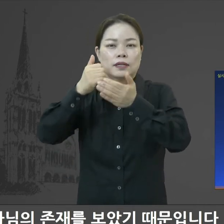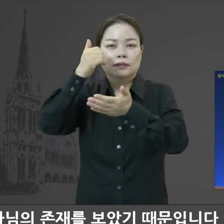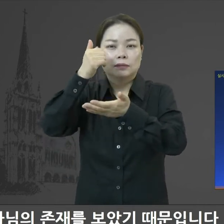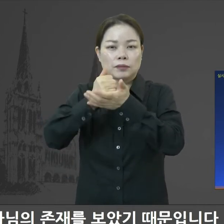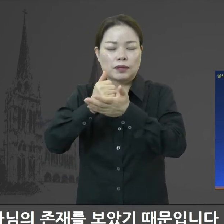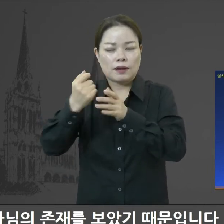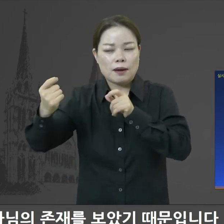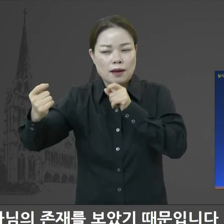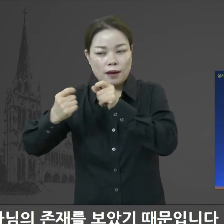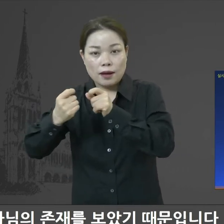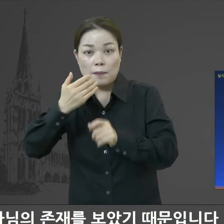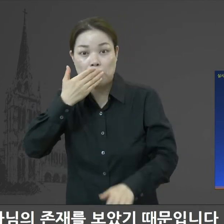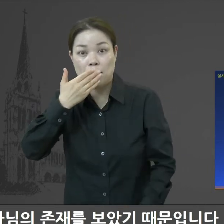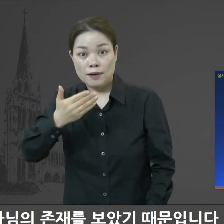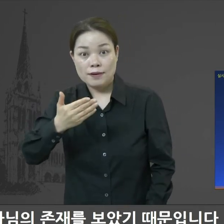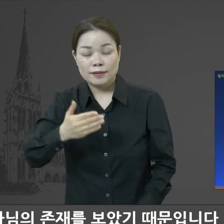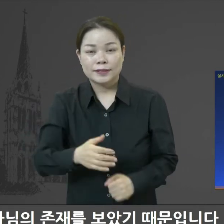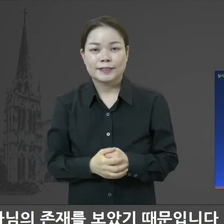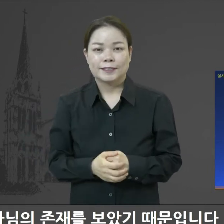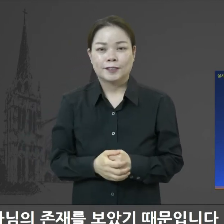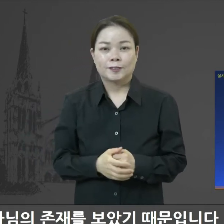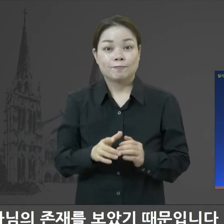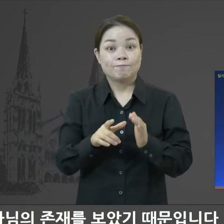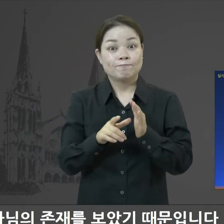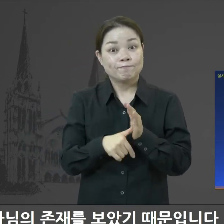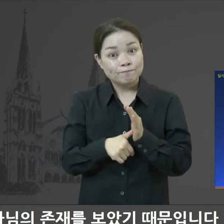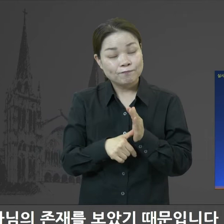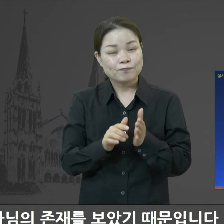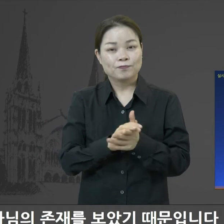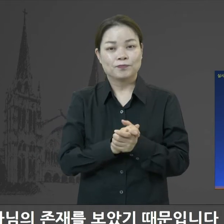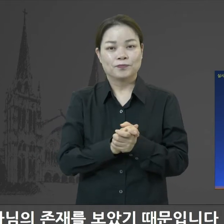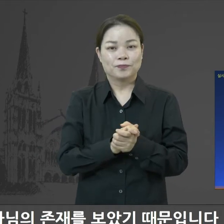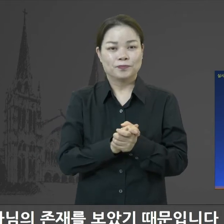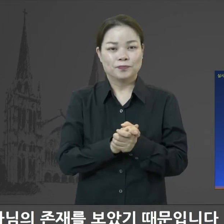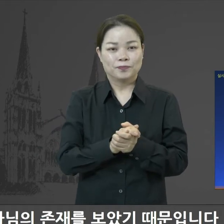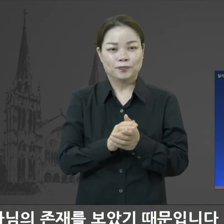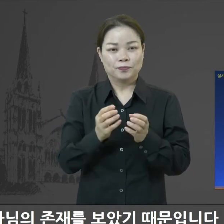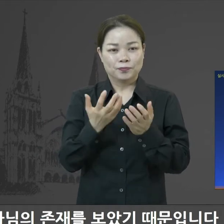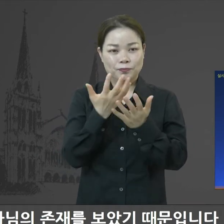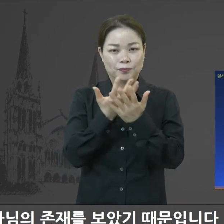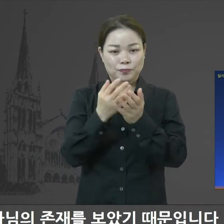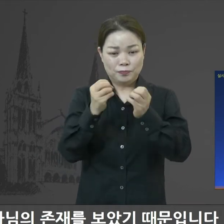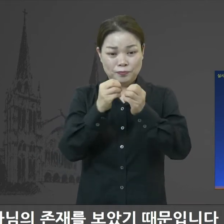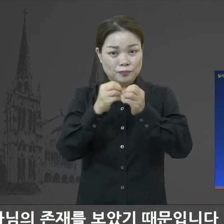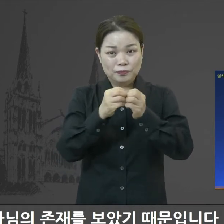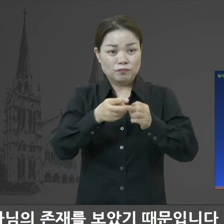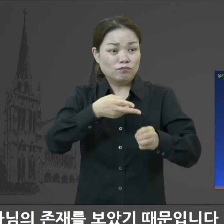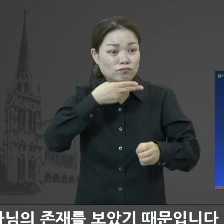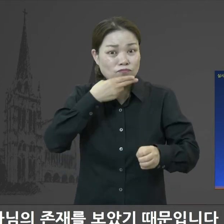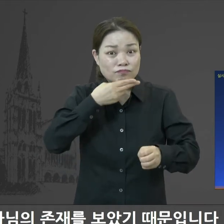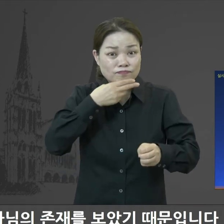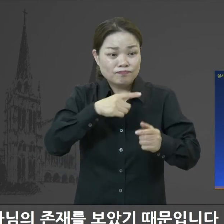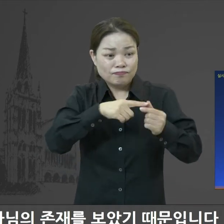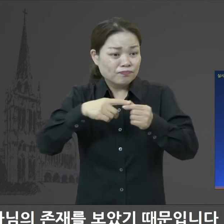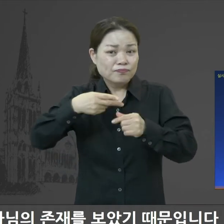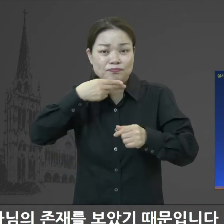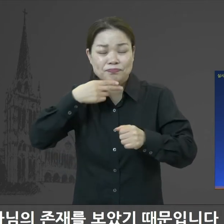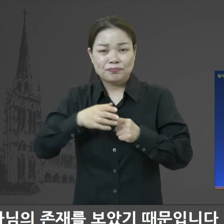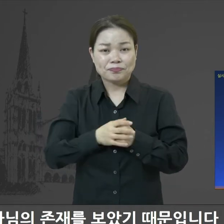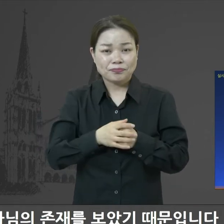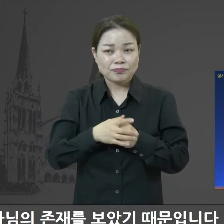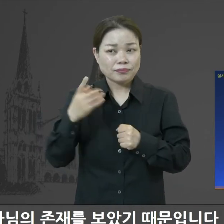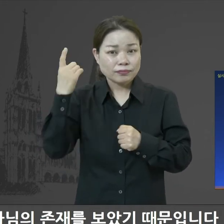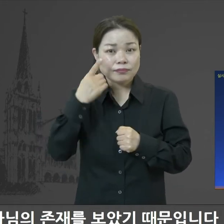가까이 하게 된 것이죠. 여러분, 그 당시에는요, 이렇게 문서화된 성경이 없었습니다. 그러니 여러분, 그는 아마도